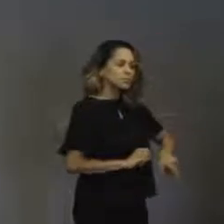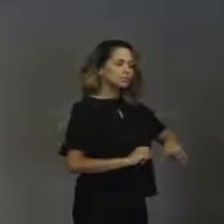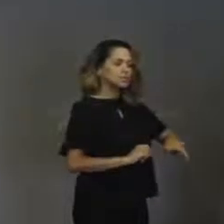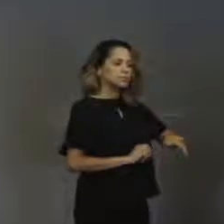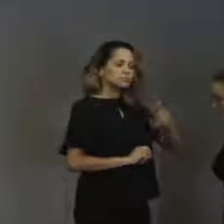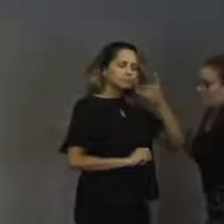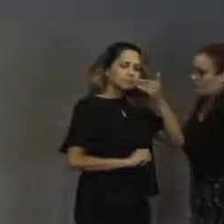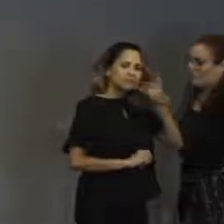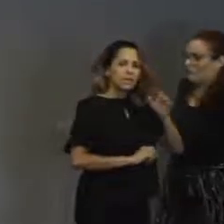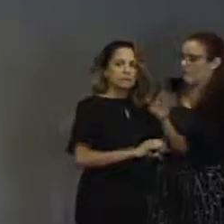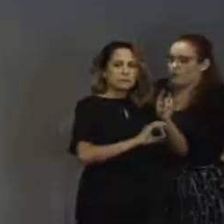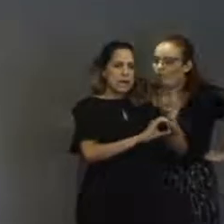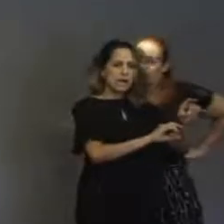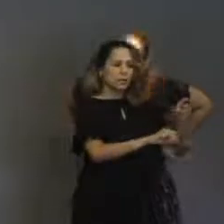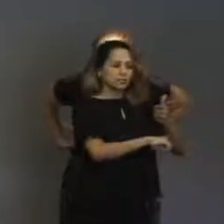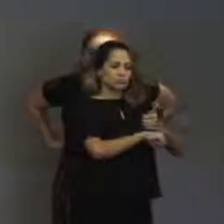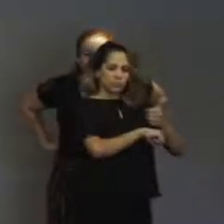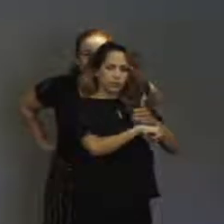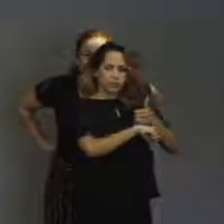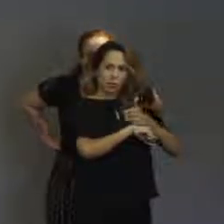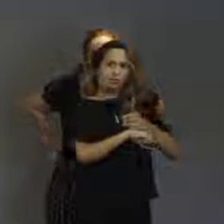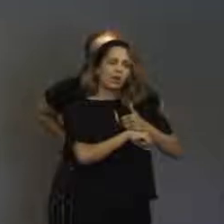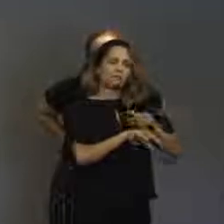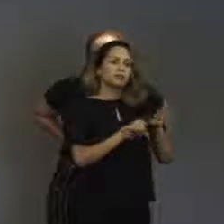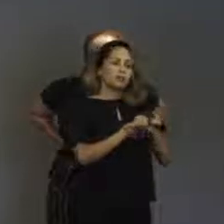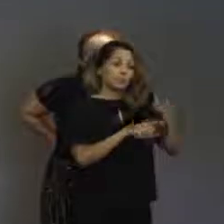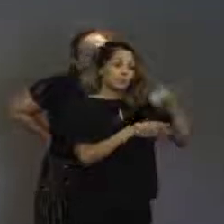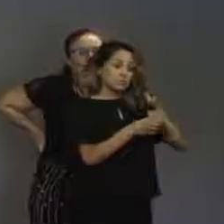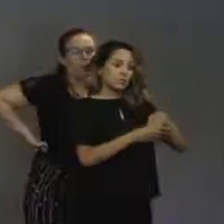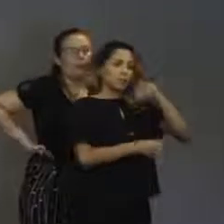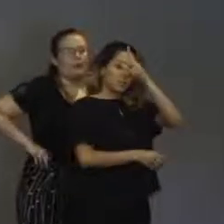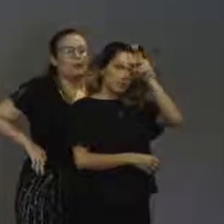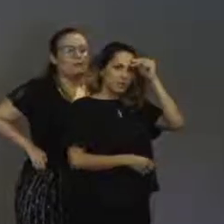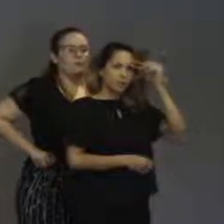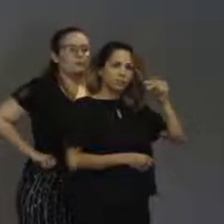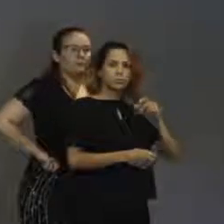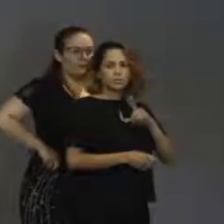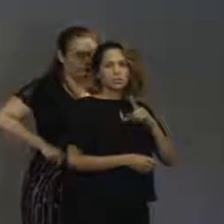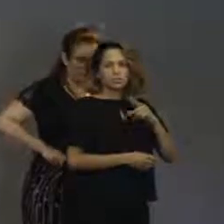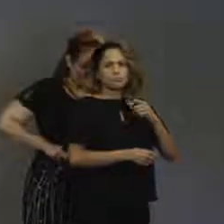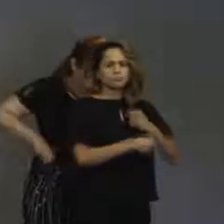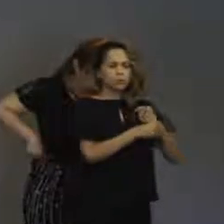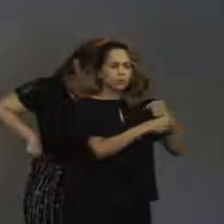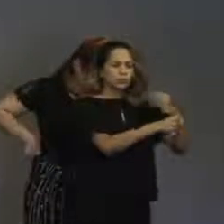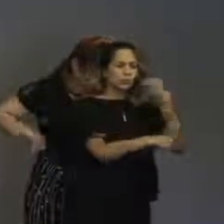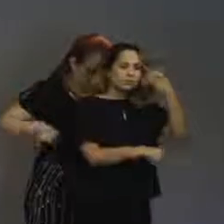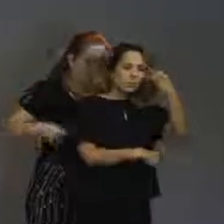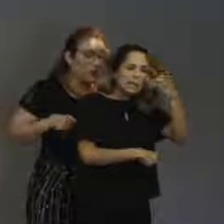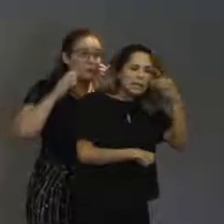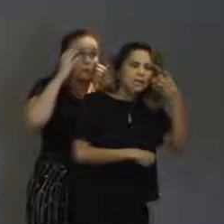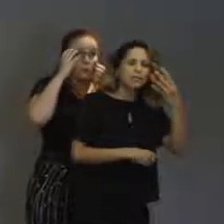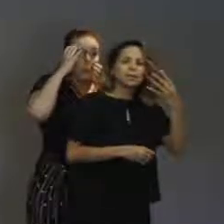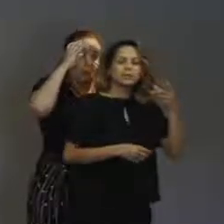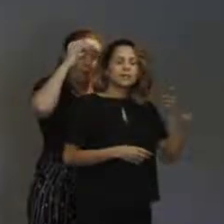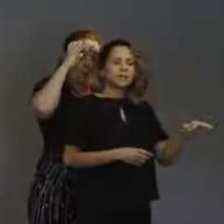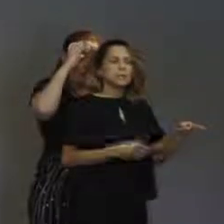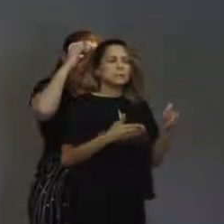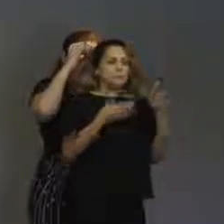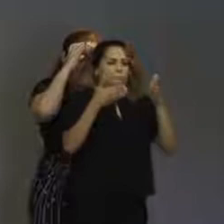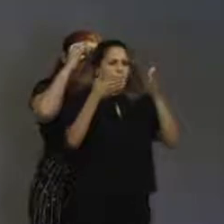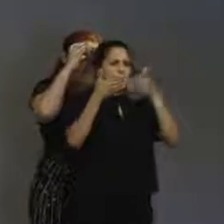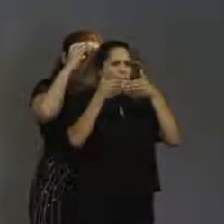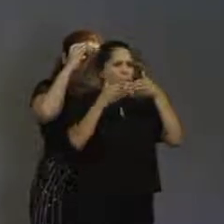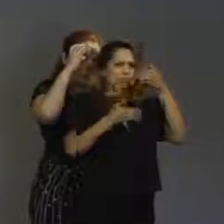prefeitura, especialmente aqueles de mobilidade, tecnologia, que têm muitos anos de experiência, o choque deles de não conseguirem se abrir, que